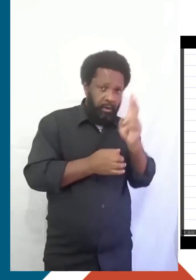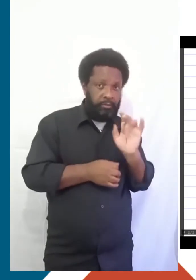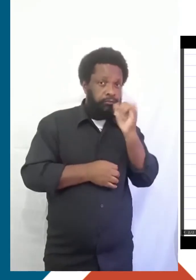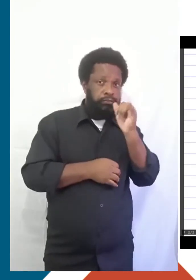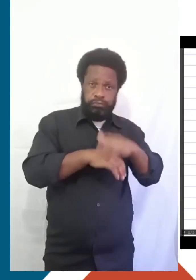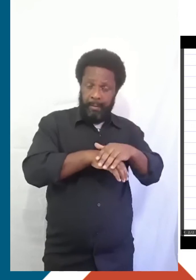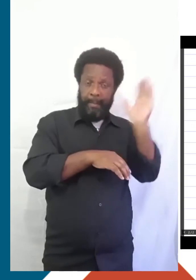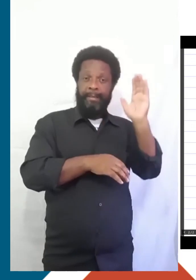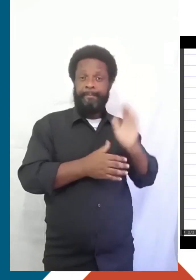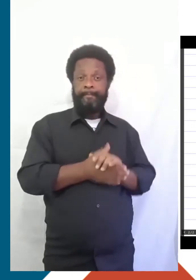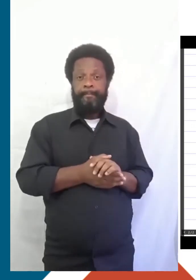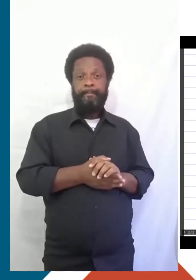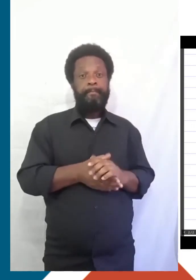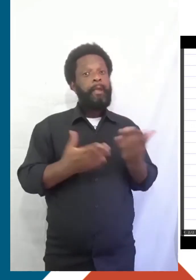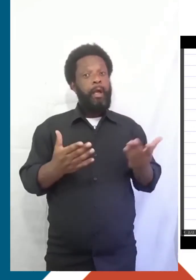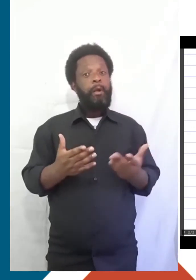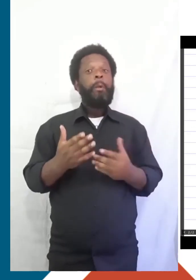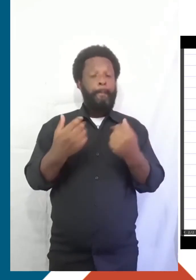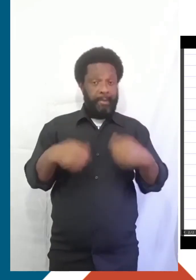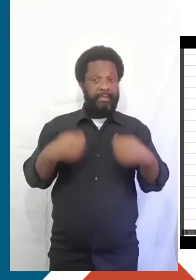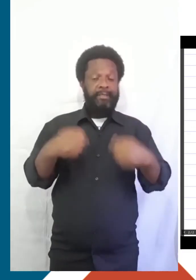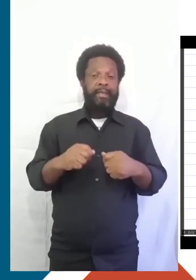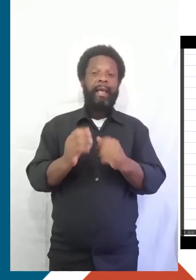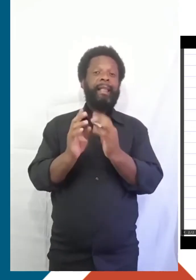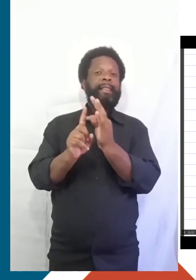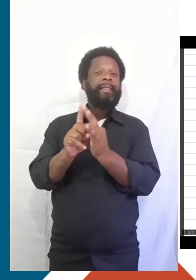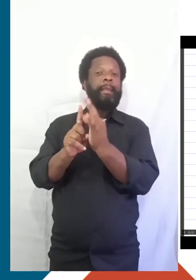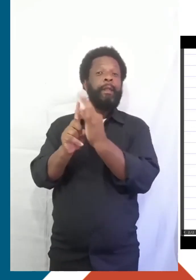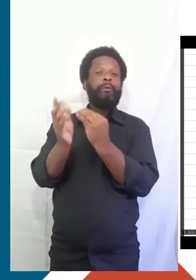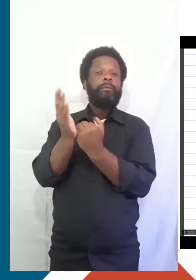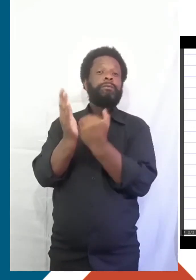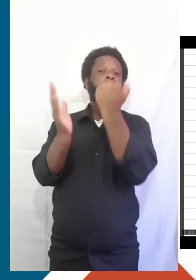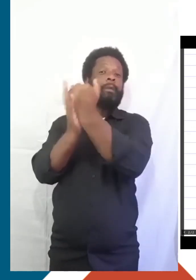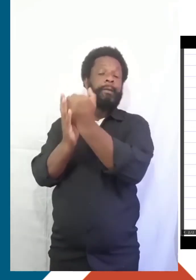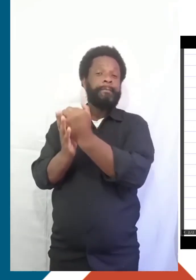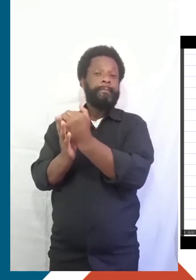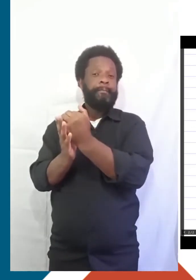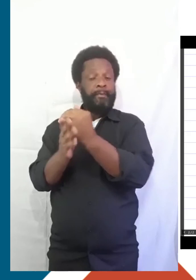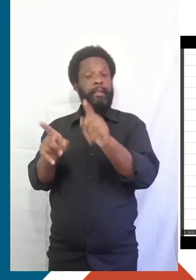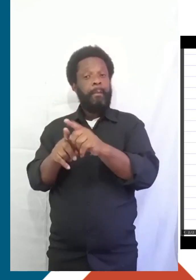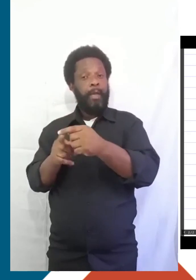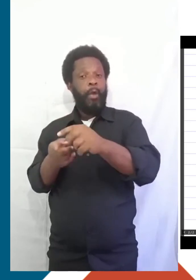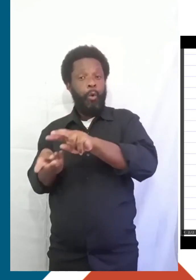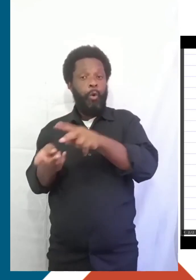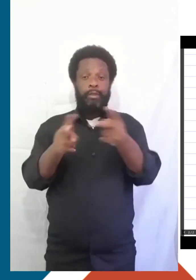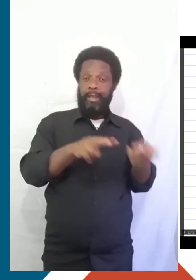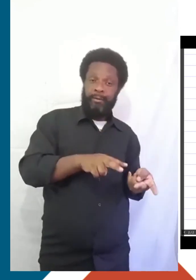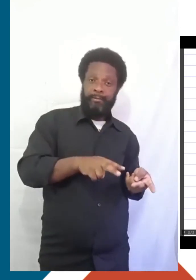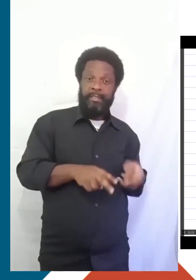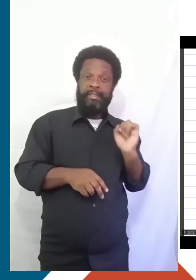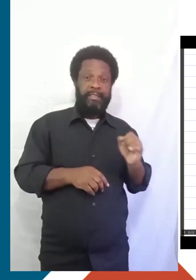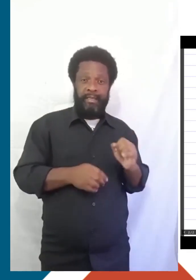maior é a energia que você tem que dar. Então, mais alta é a temperatura de ebulição. E o contrário